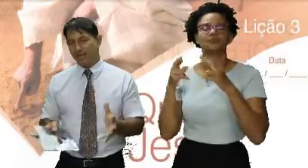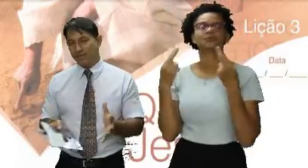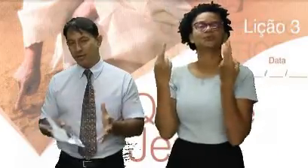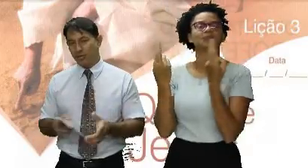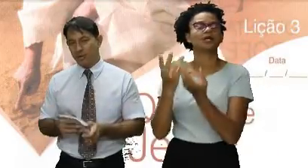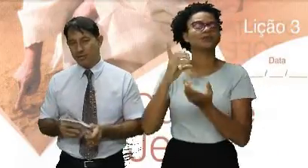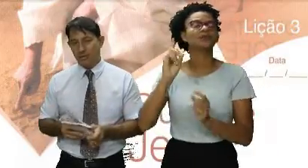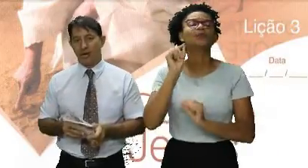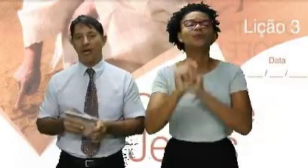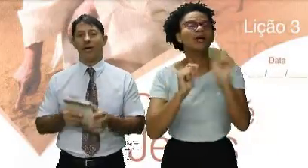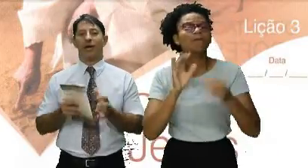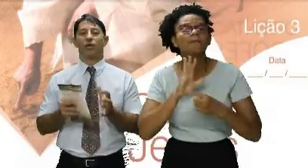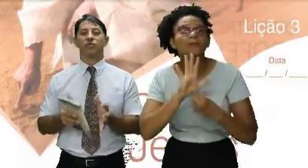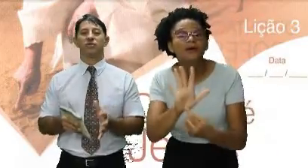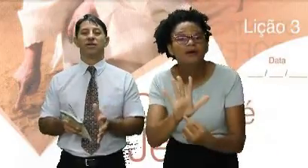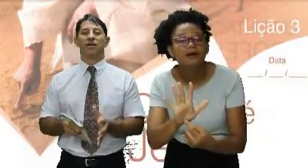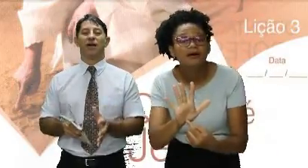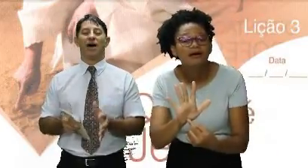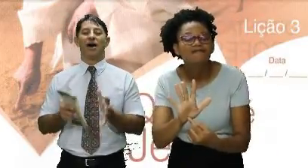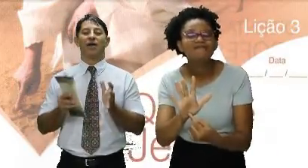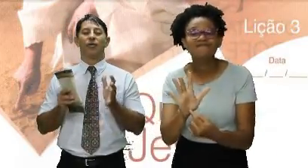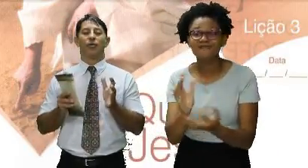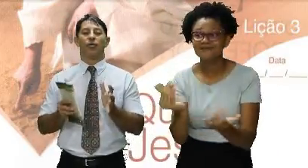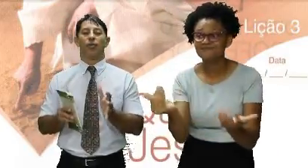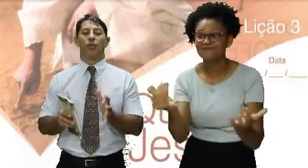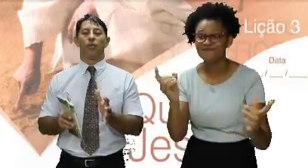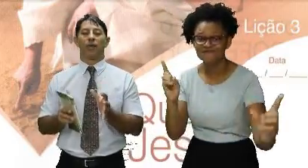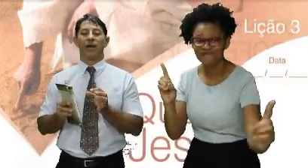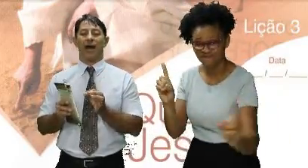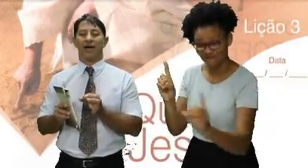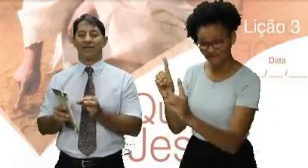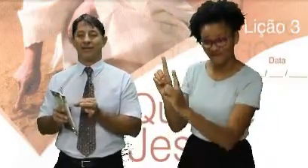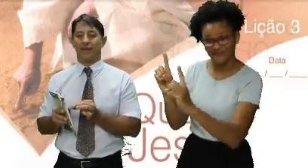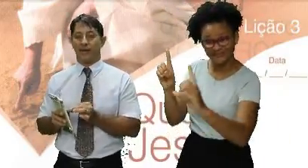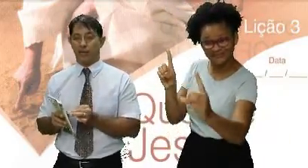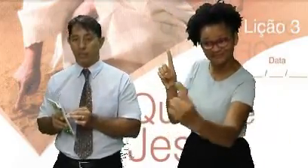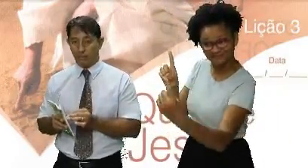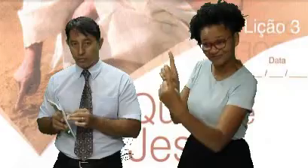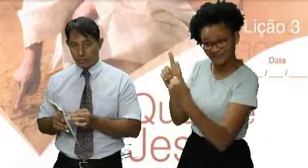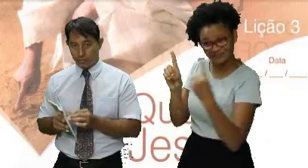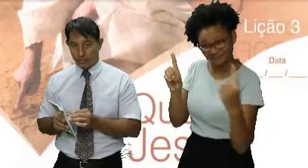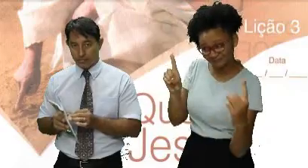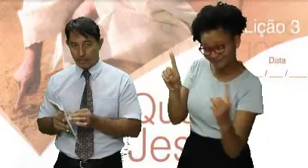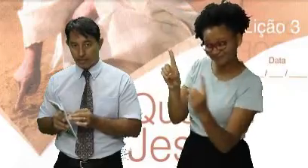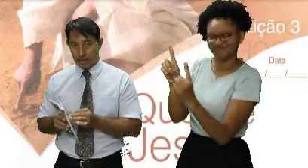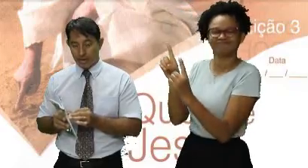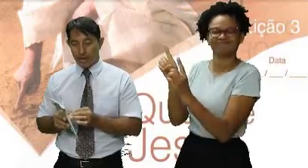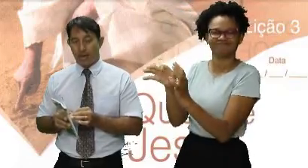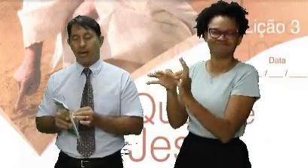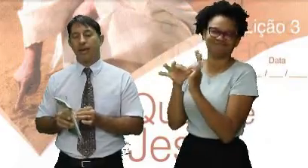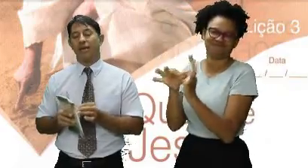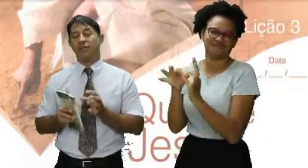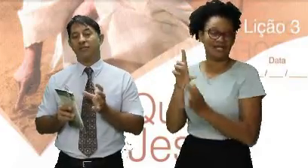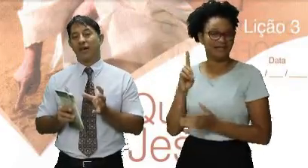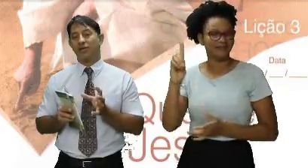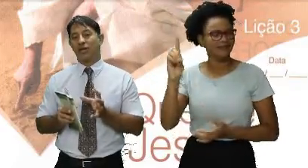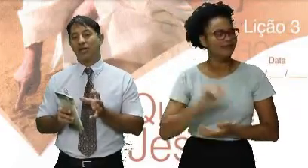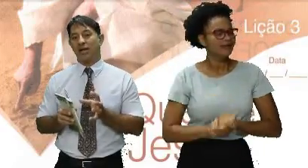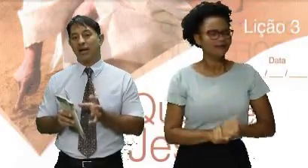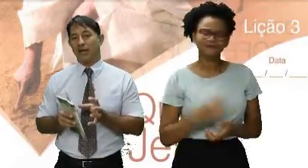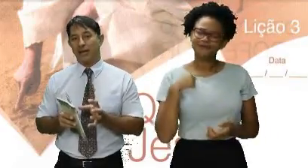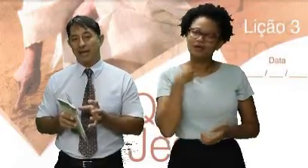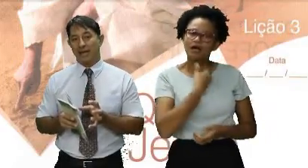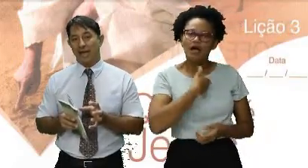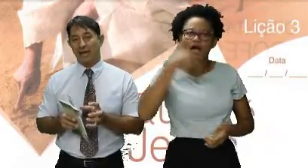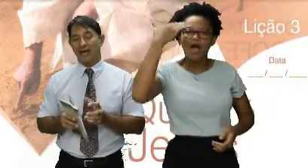ele queria fazer com isso? Reconciliar o homem a Deus. E a gente vai